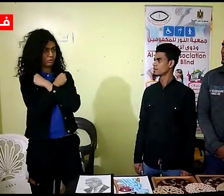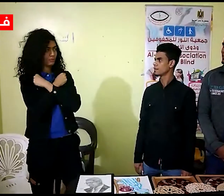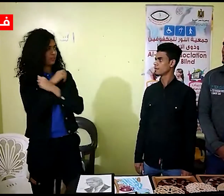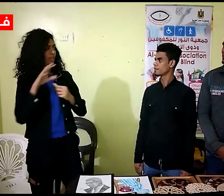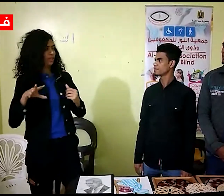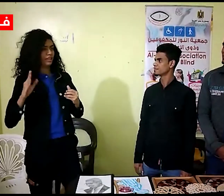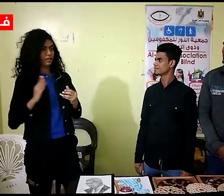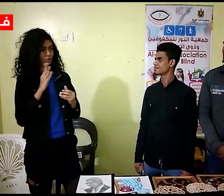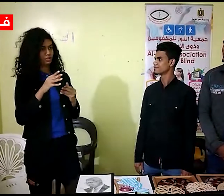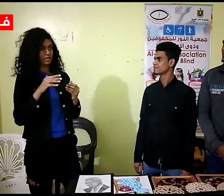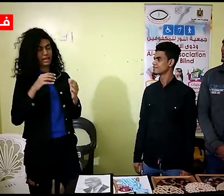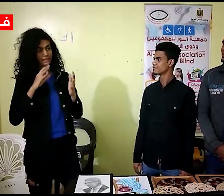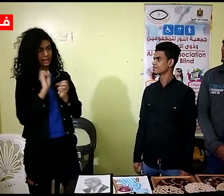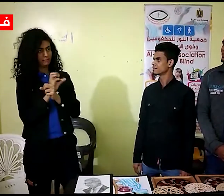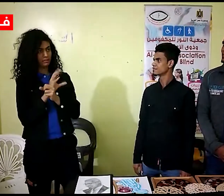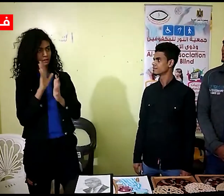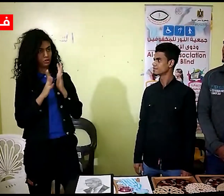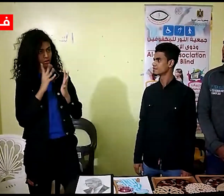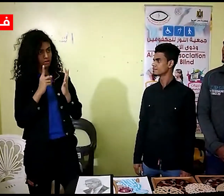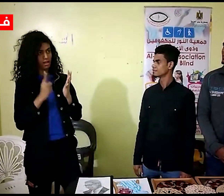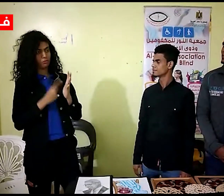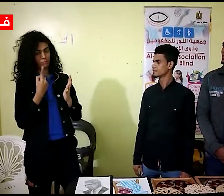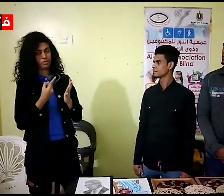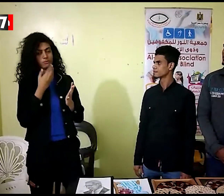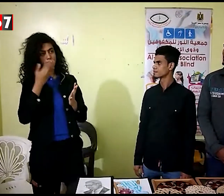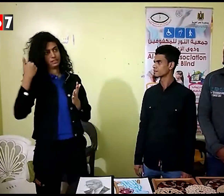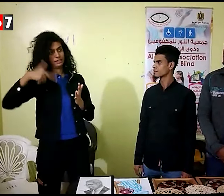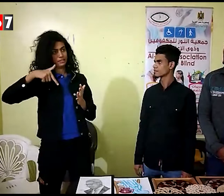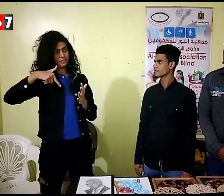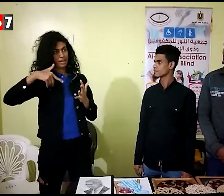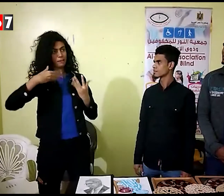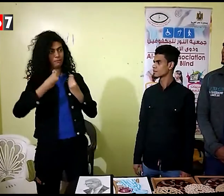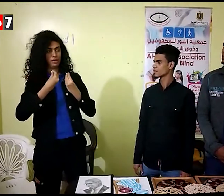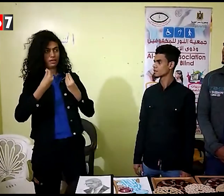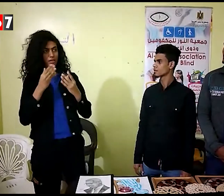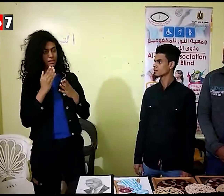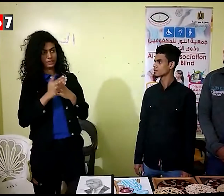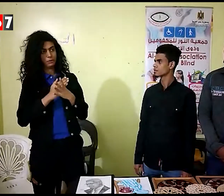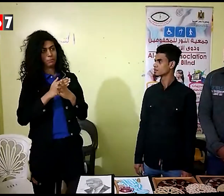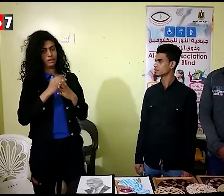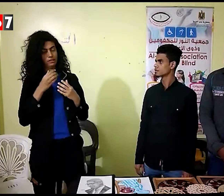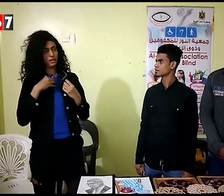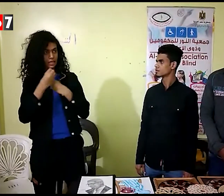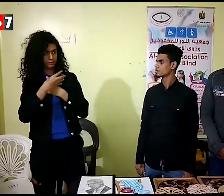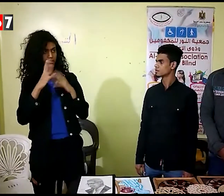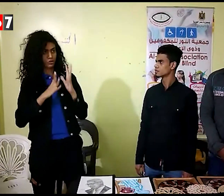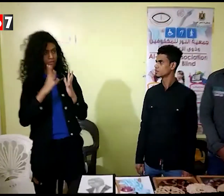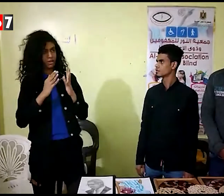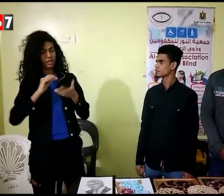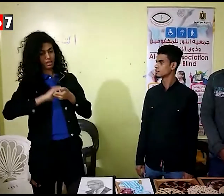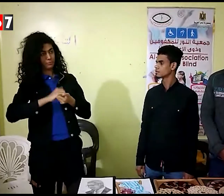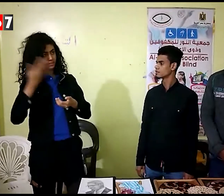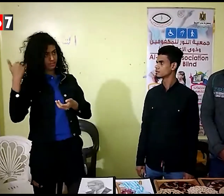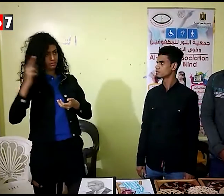من حوالي 5 سنين أو كده، فأكيد مش من بداية الخمس سنين اتعلمت لغة الإشارة، لأ أنا خدت بتاع حوالي سنة كاملة كده